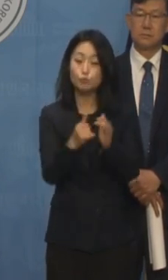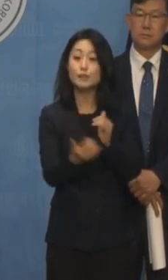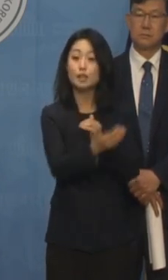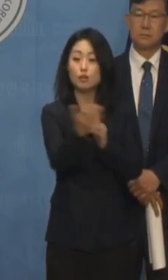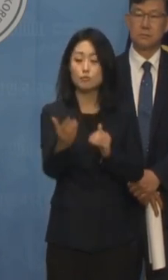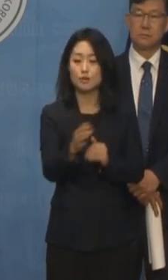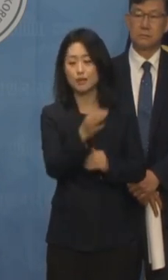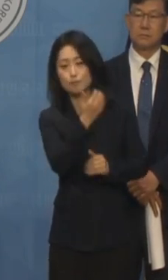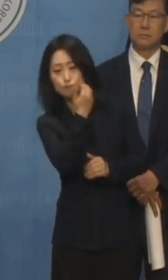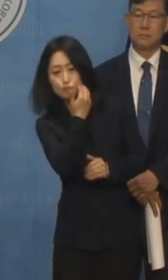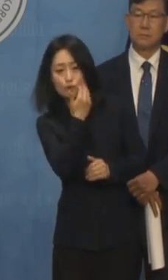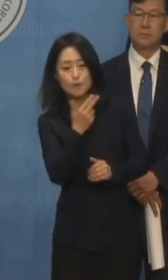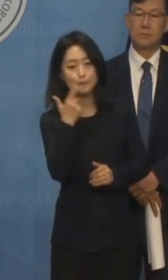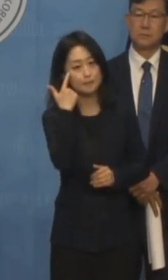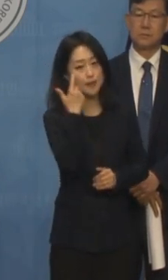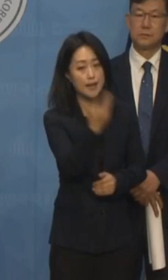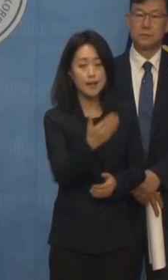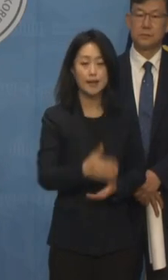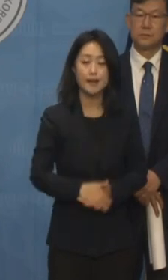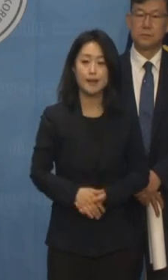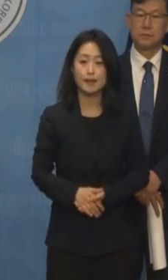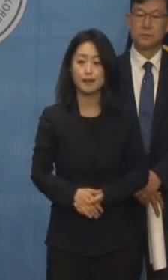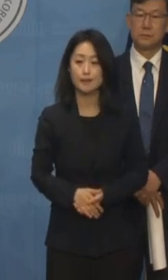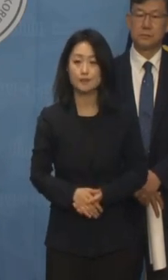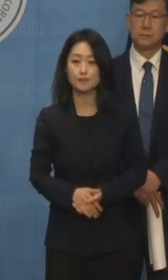앞에 부끄럽지 않습니까?